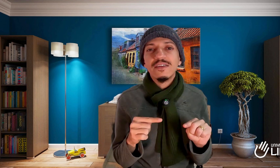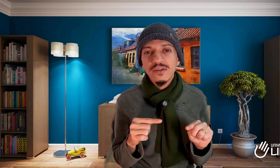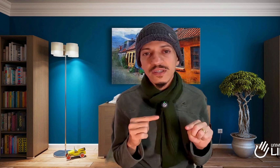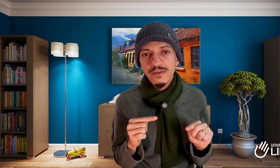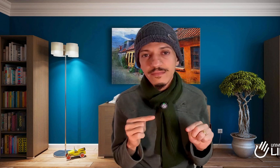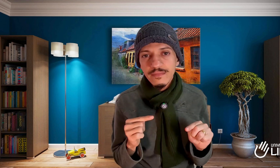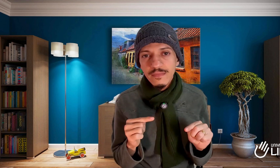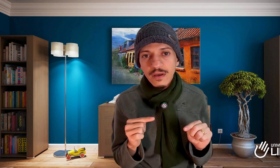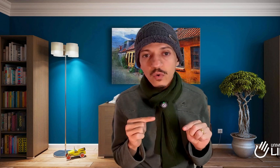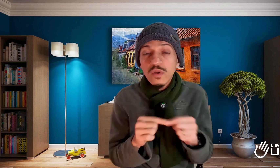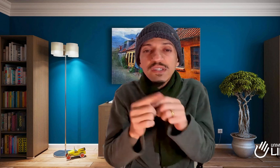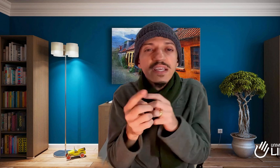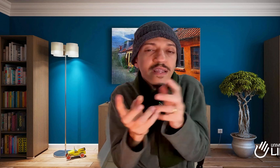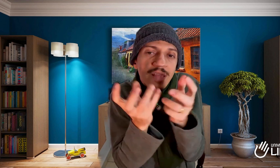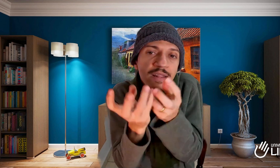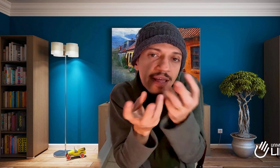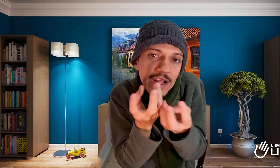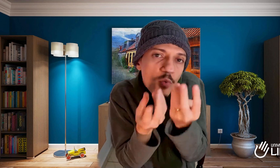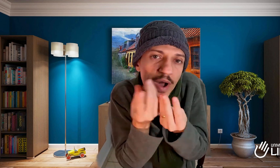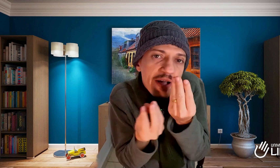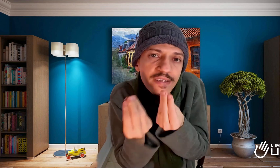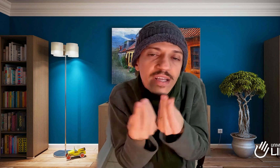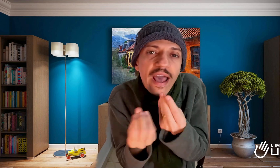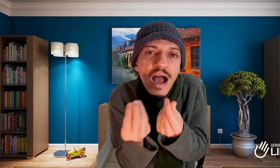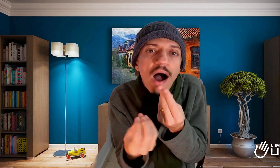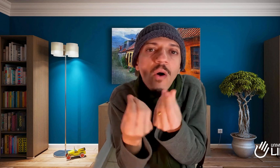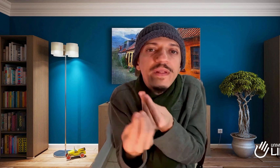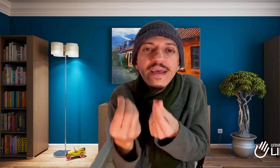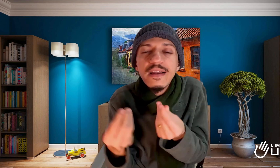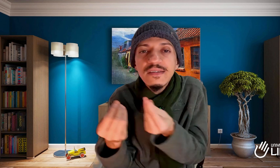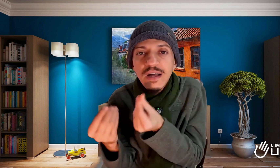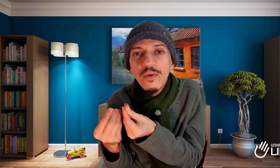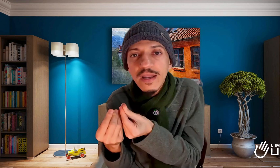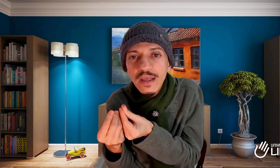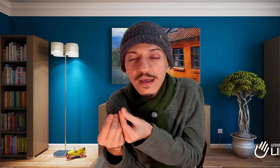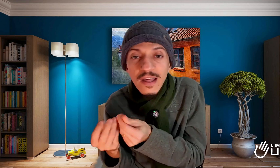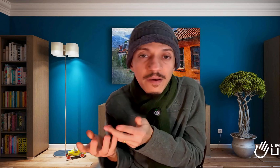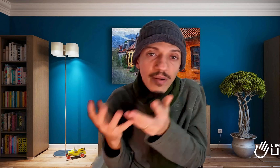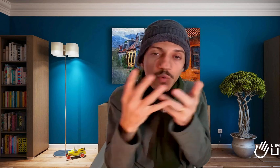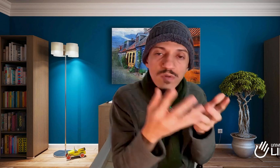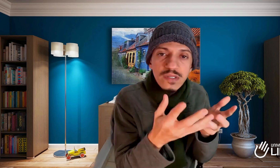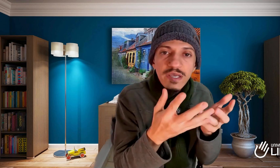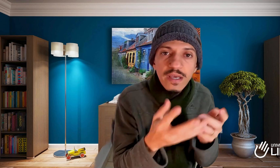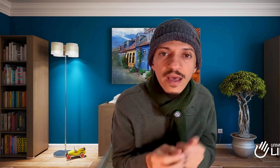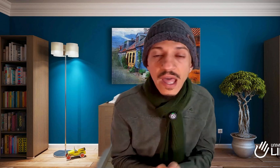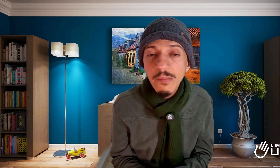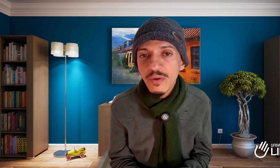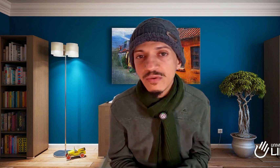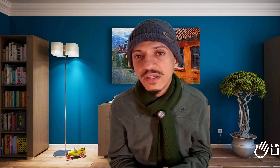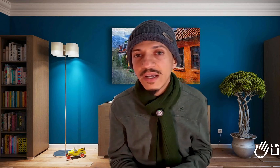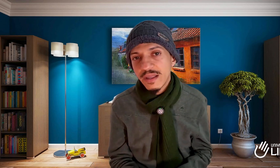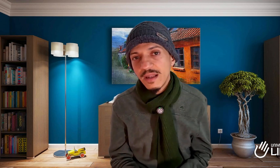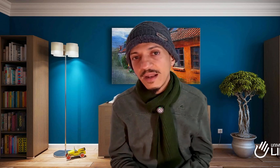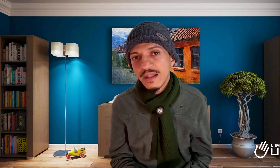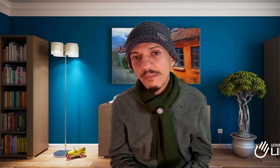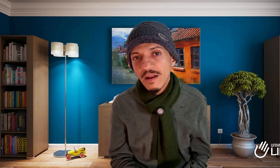sozinho. Conseguir entender a nuance real daquele sinal ali para eu conseguir reproduzir aquilo ali da melhor